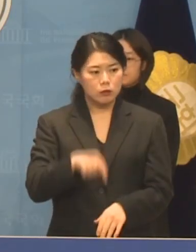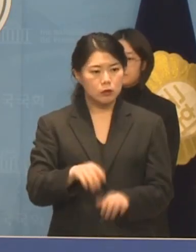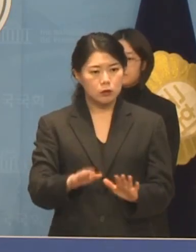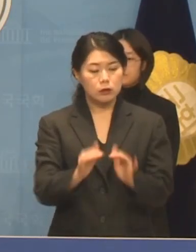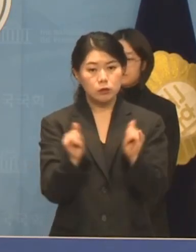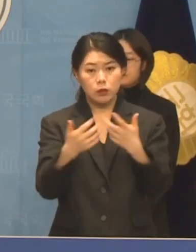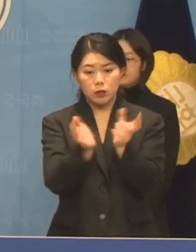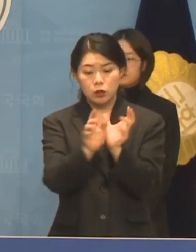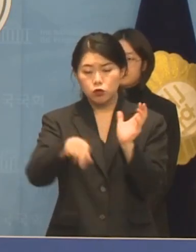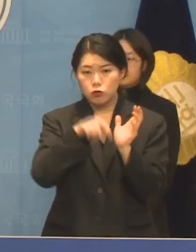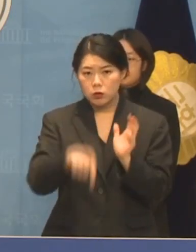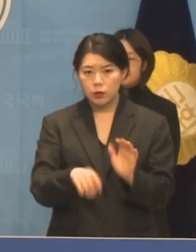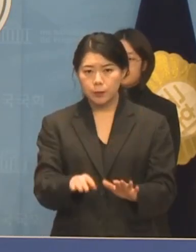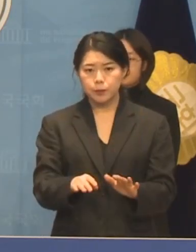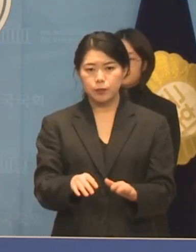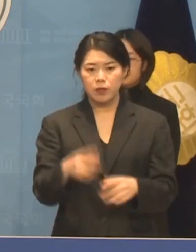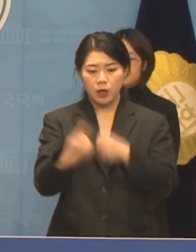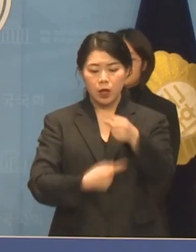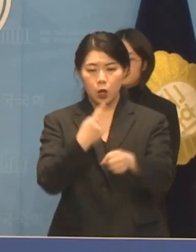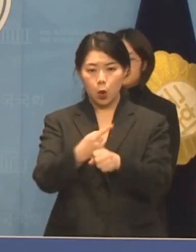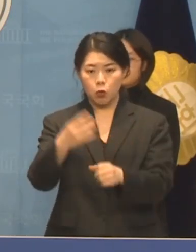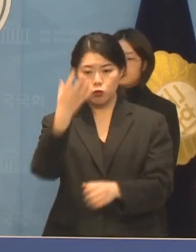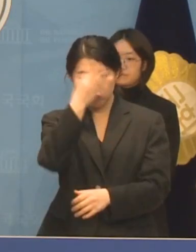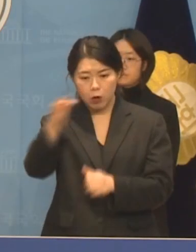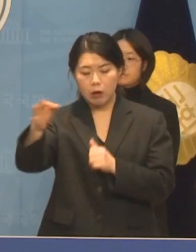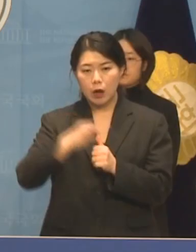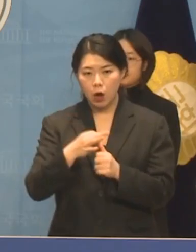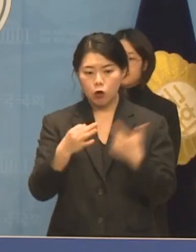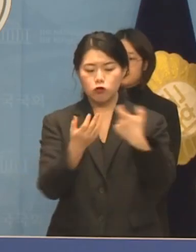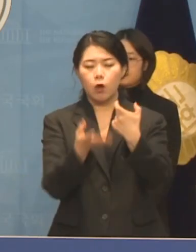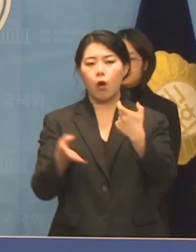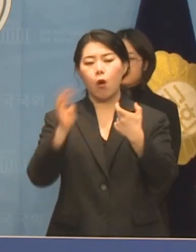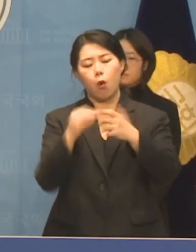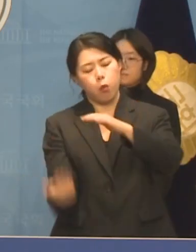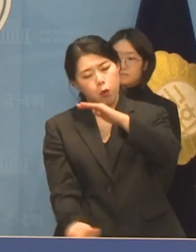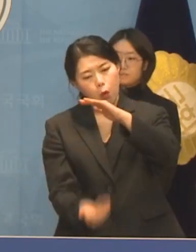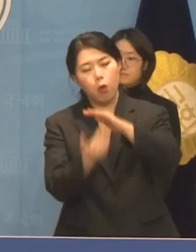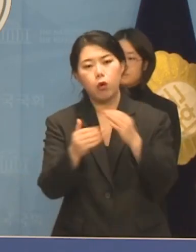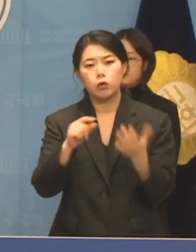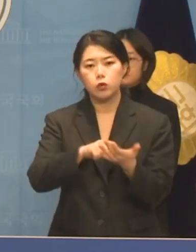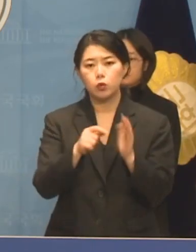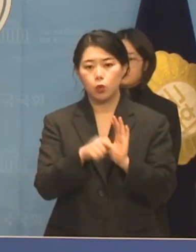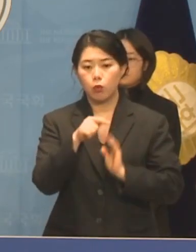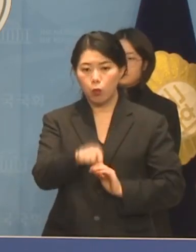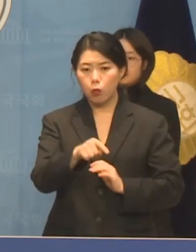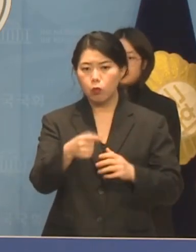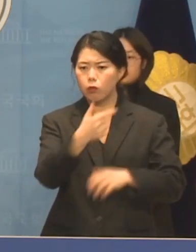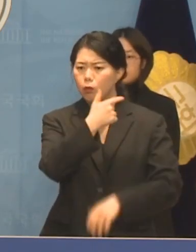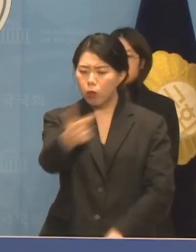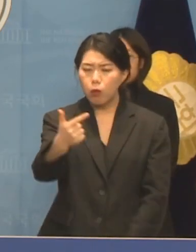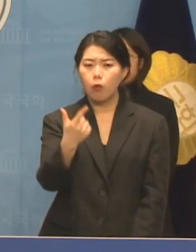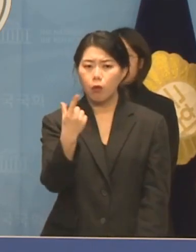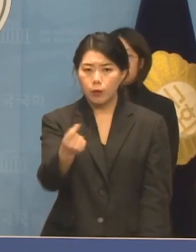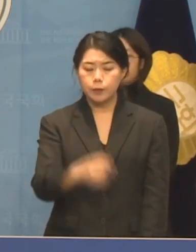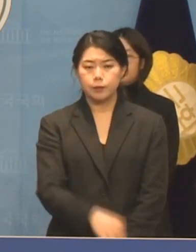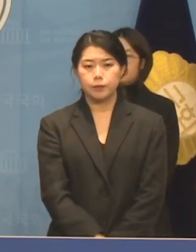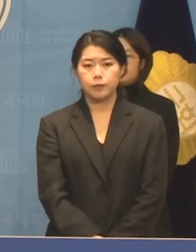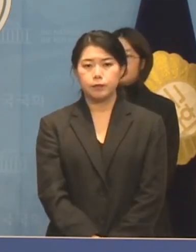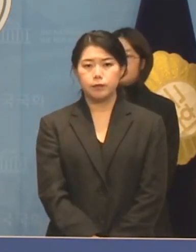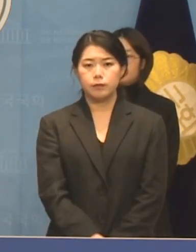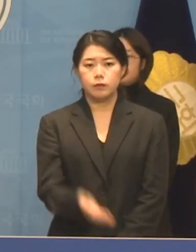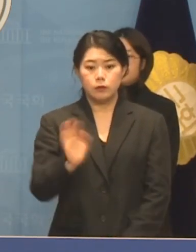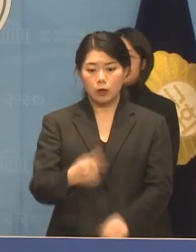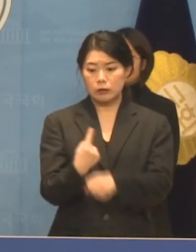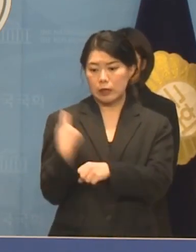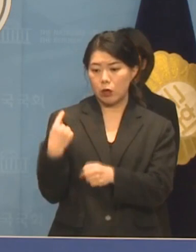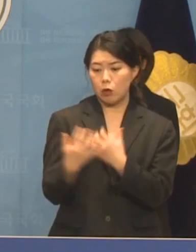시민단체 중에서도 연간 후원금이 60억 원에 이를 만큼 큰 규모를 자랑하는 동물권 행동 카라는